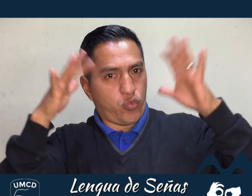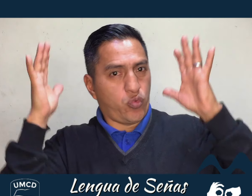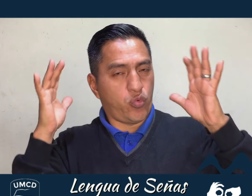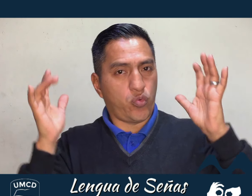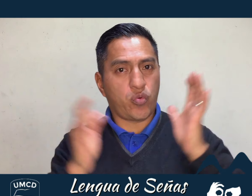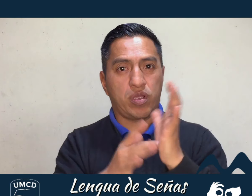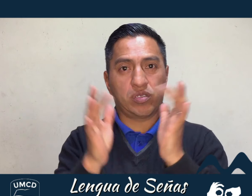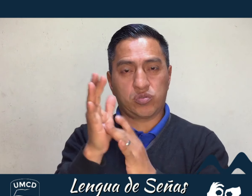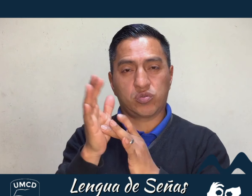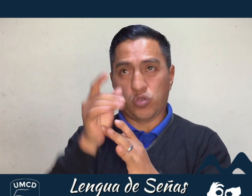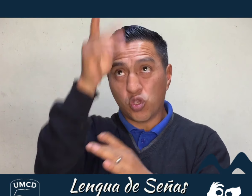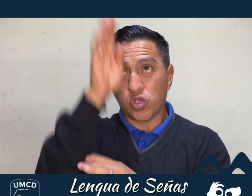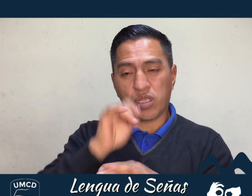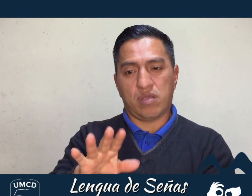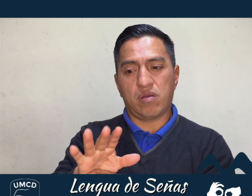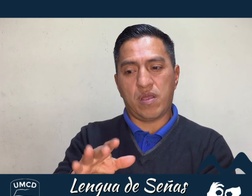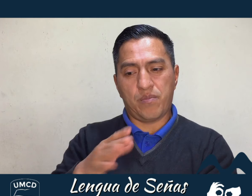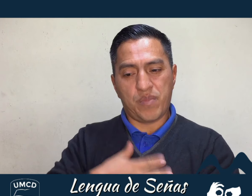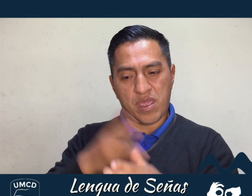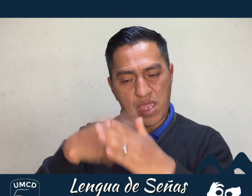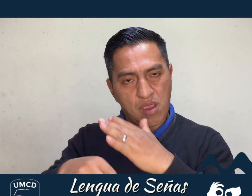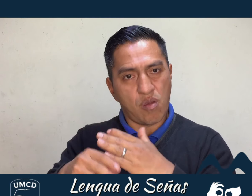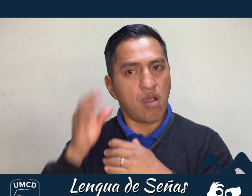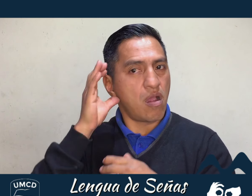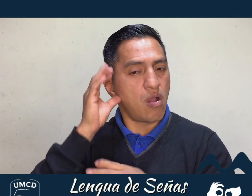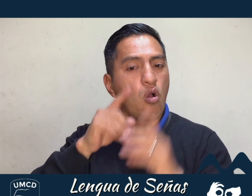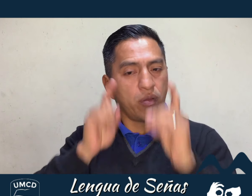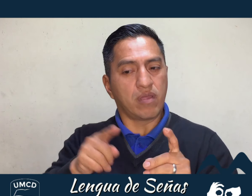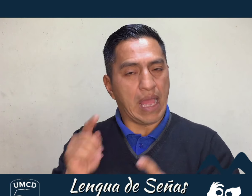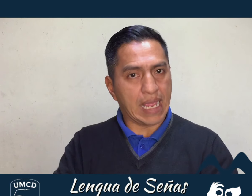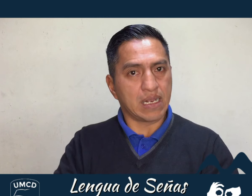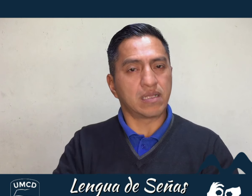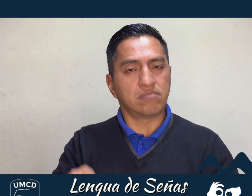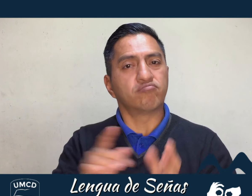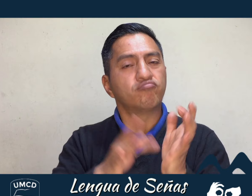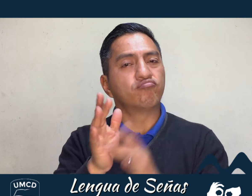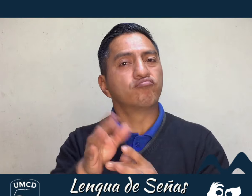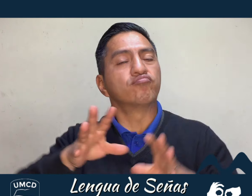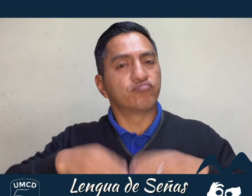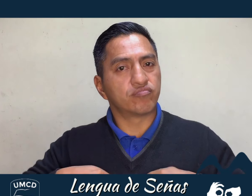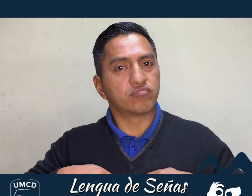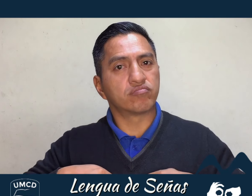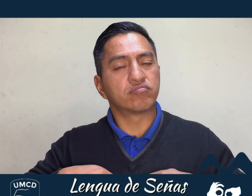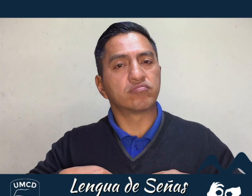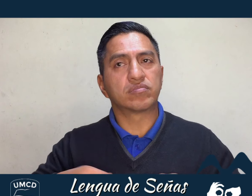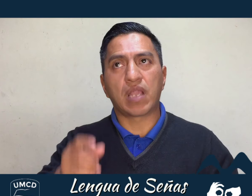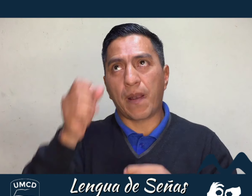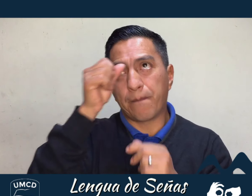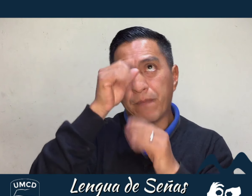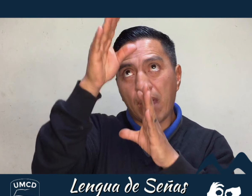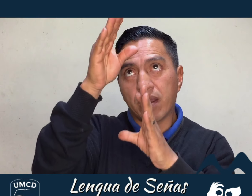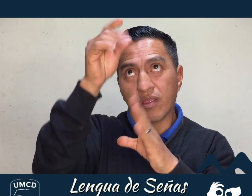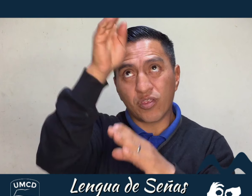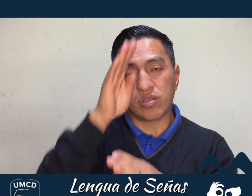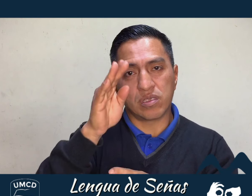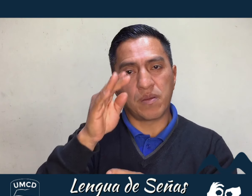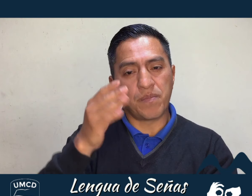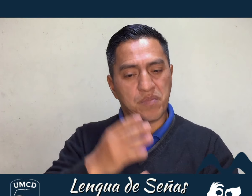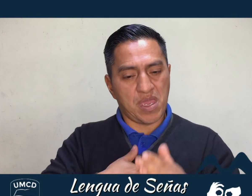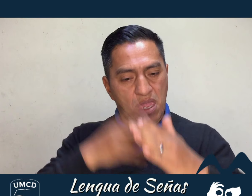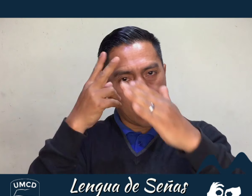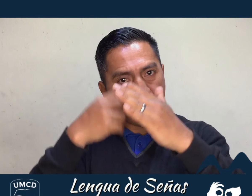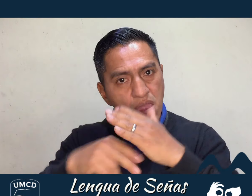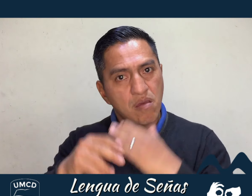Fijémonos que Dios no dijo: vean estas señales y crean. No, Él dijo: oigan